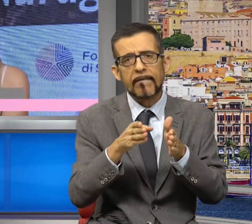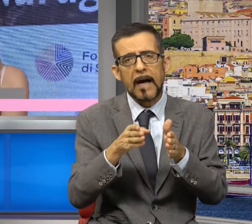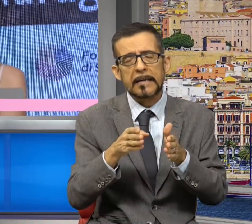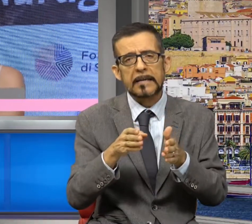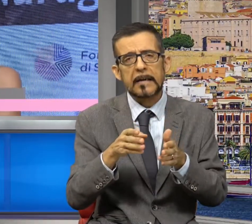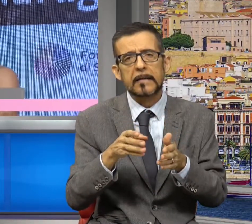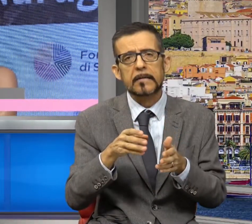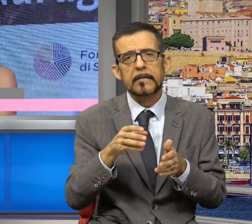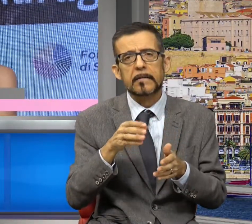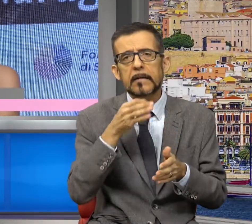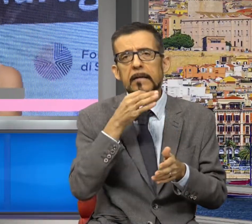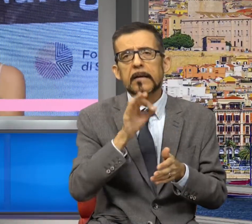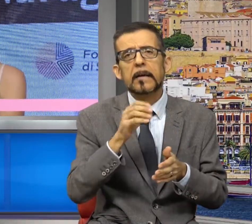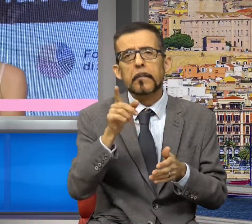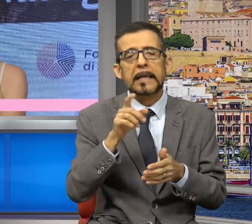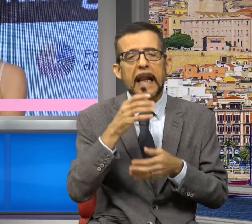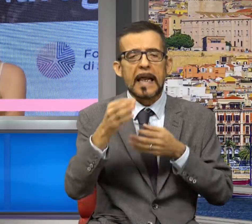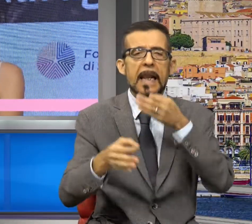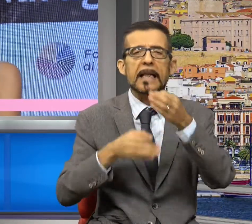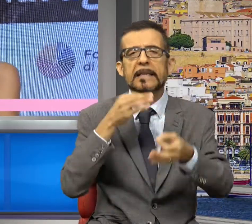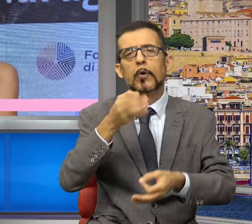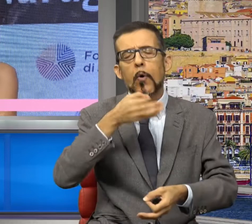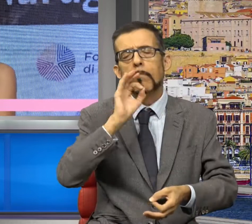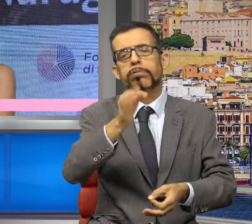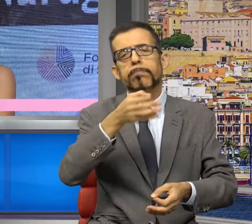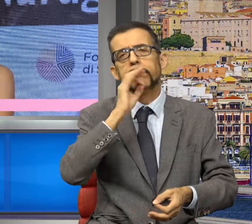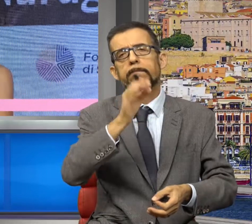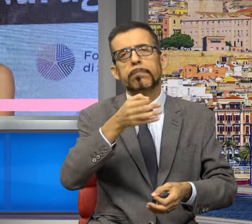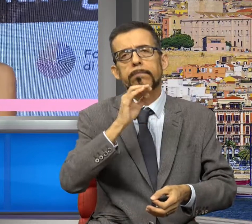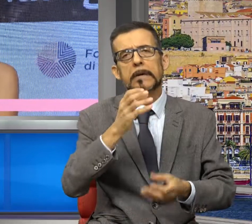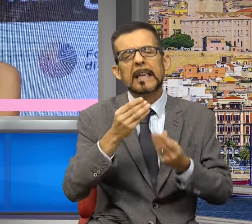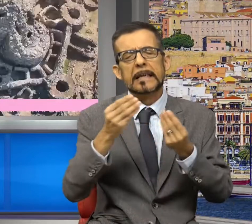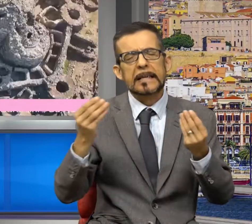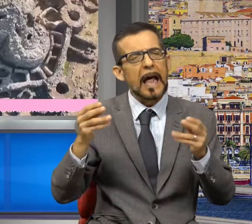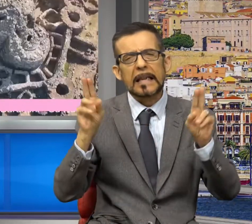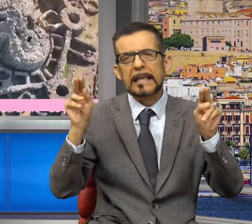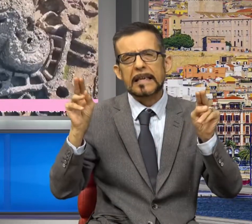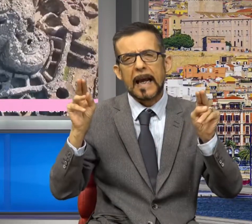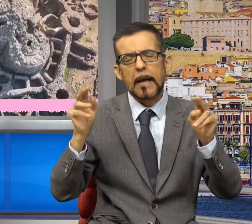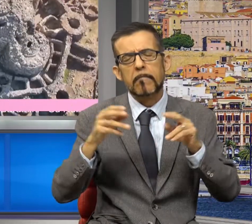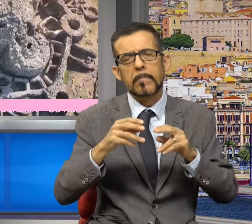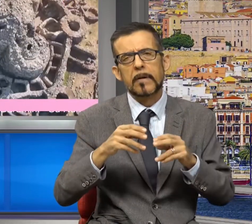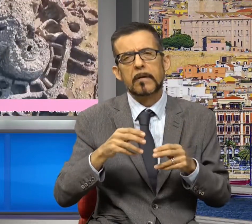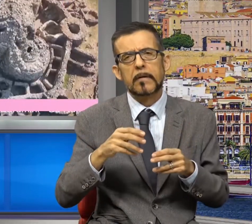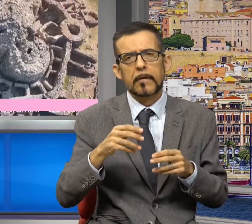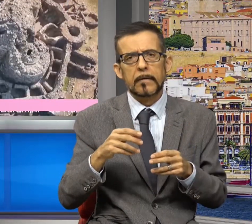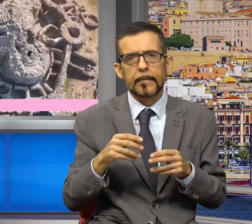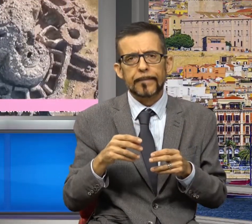caratterizzata da delle lezioni in cui appunto abbiamo affrontato tantissime tematiche sotto vari punti di vista, e successivamente poi